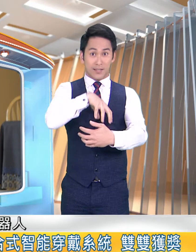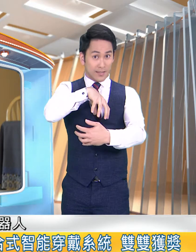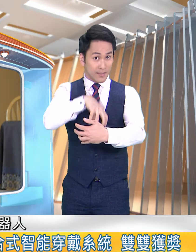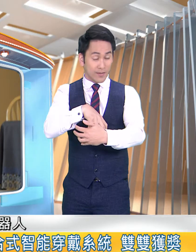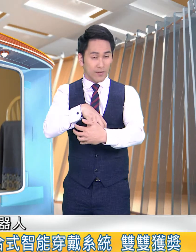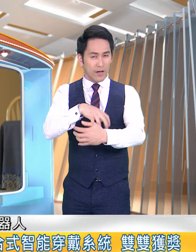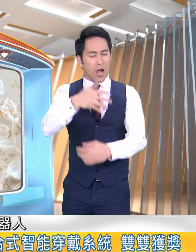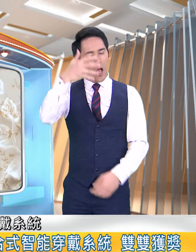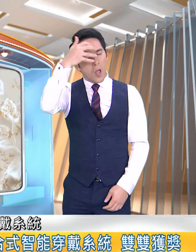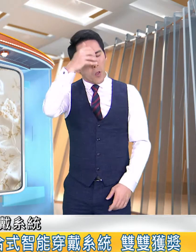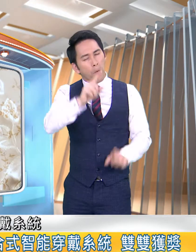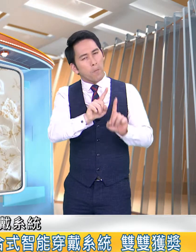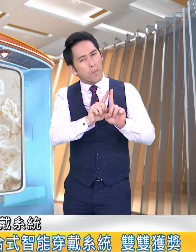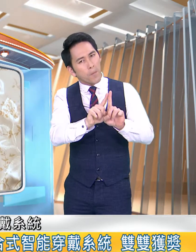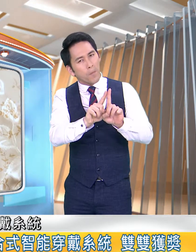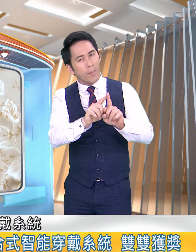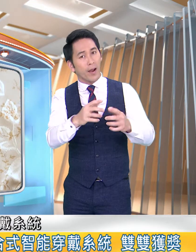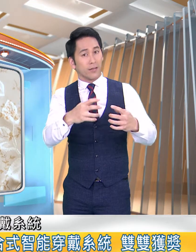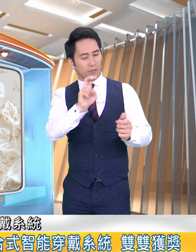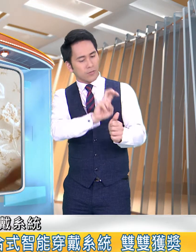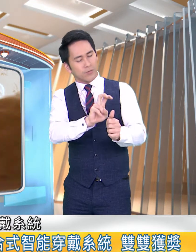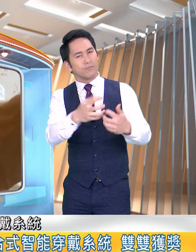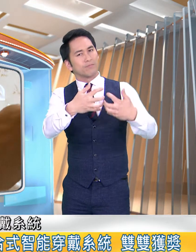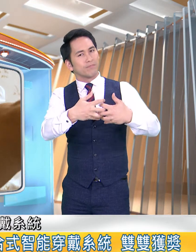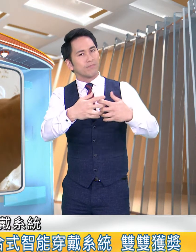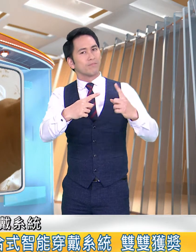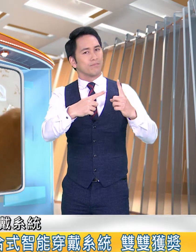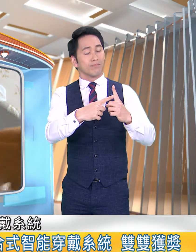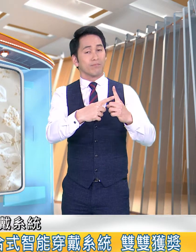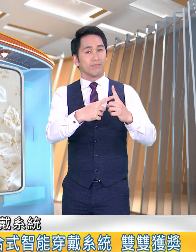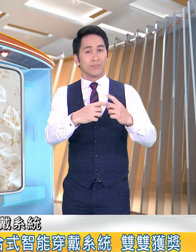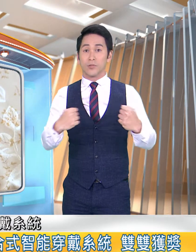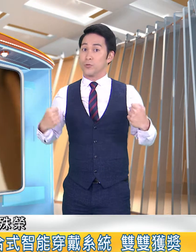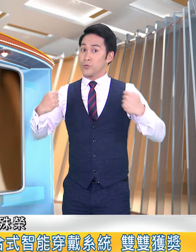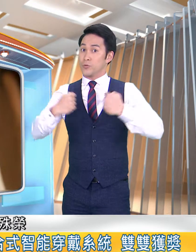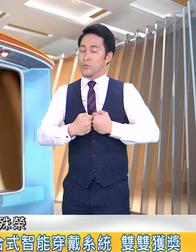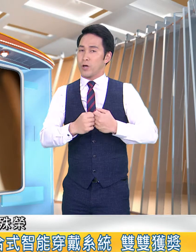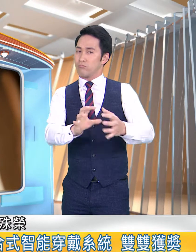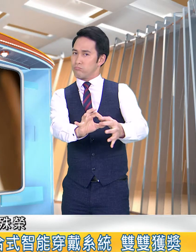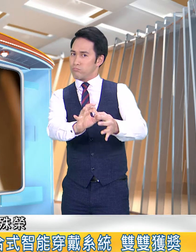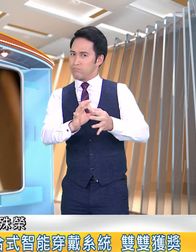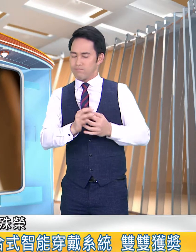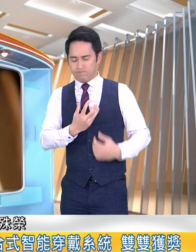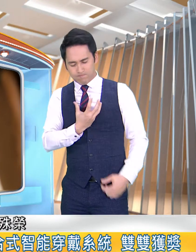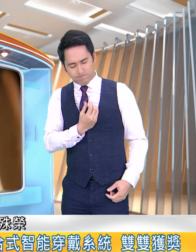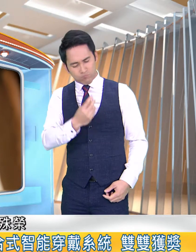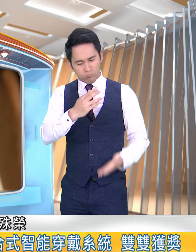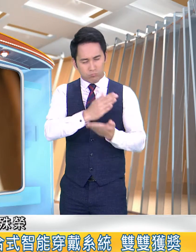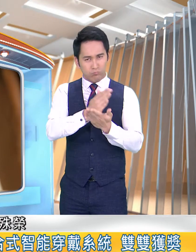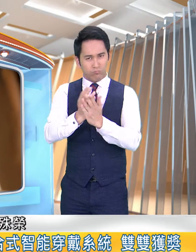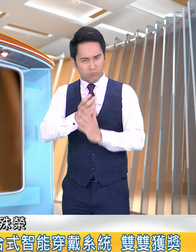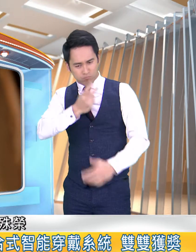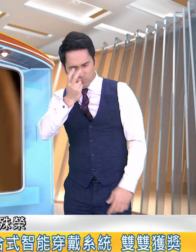器人和复合式智能穿戴系统分别获得了创新奖的殊